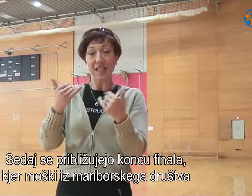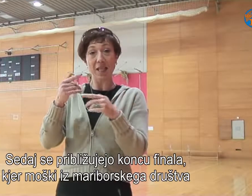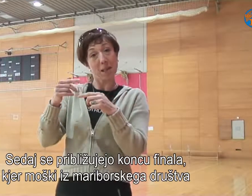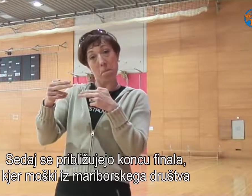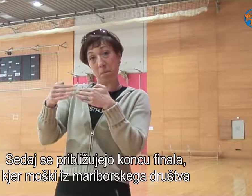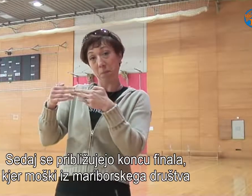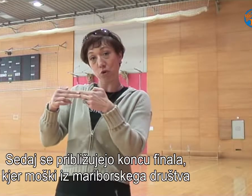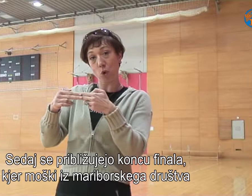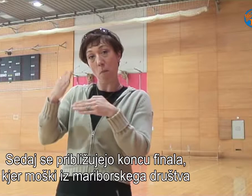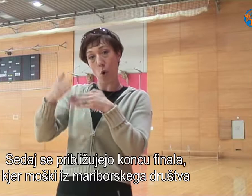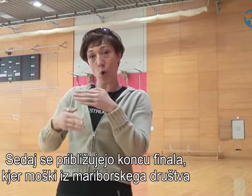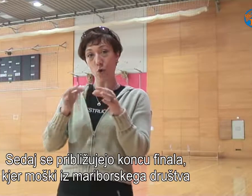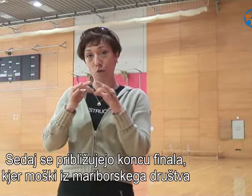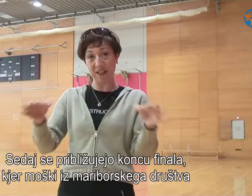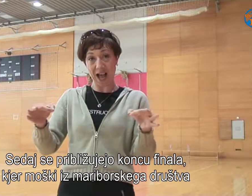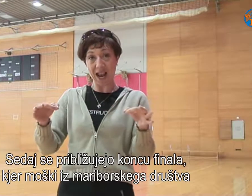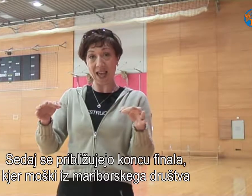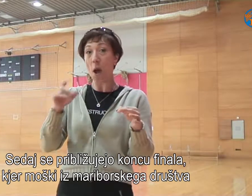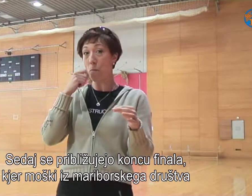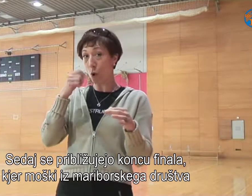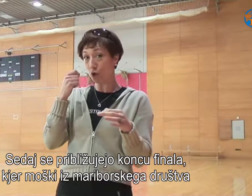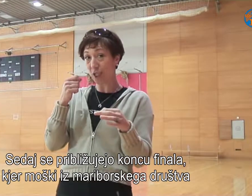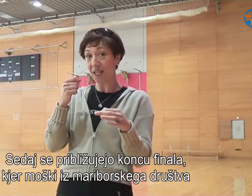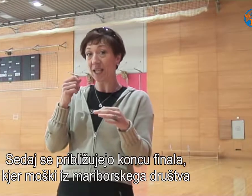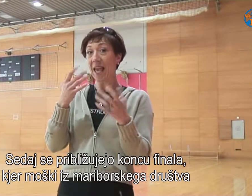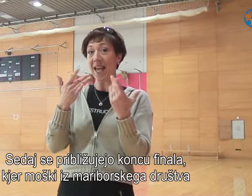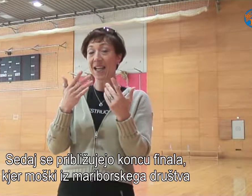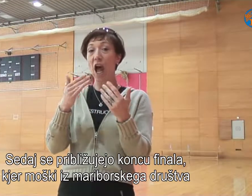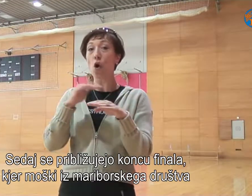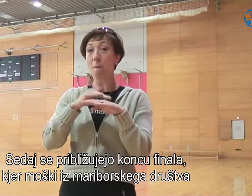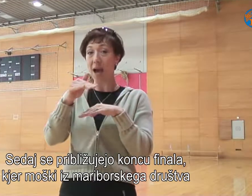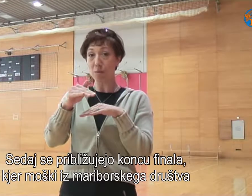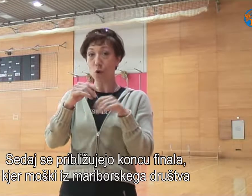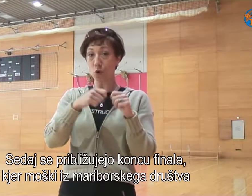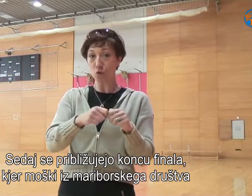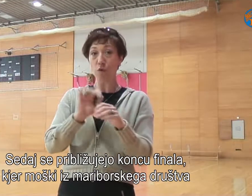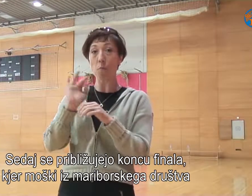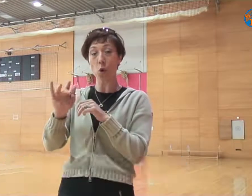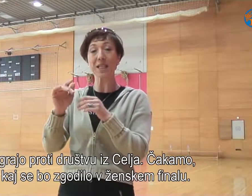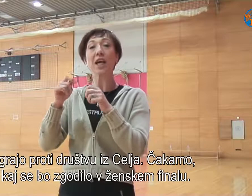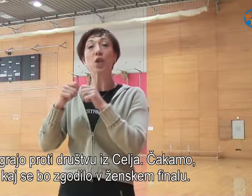zdaj se pripravljamo finale, moški igrajo v Mariboru,